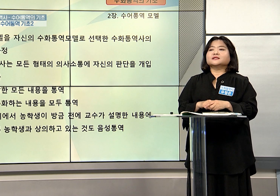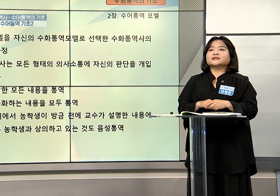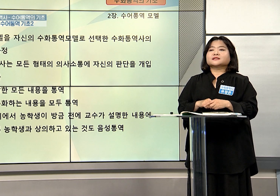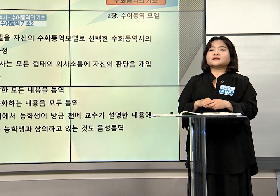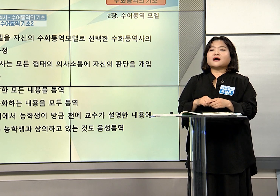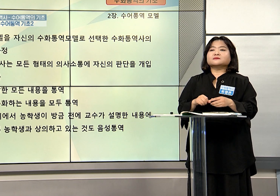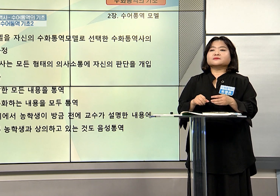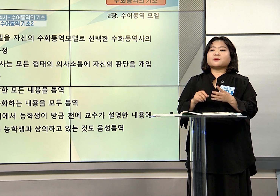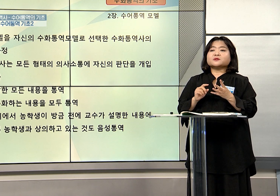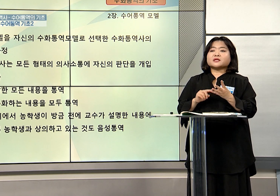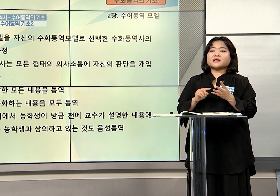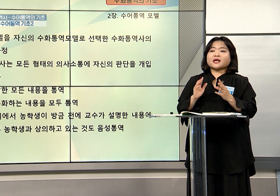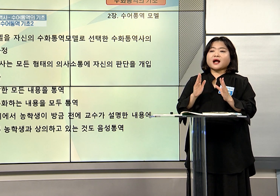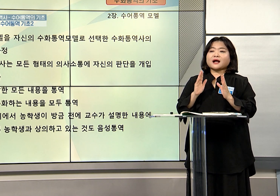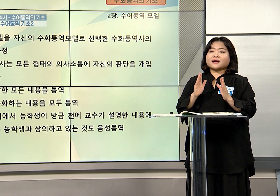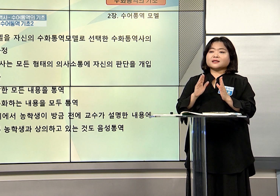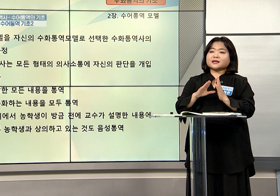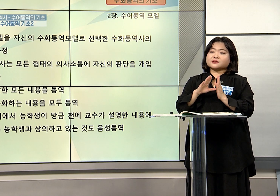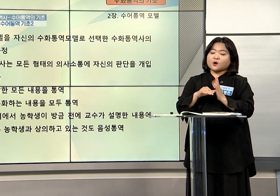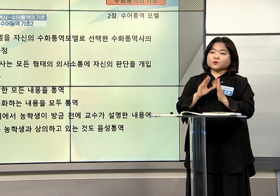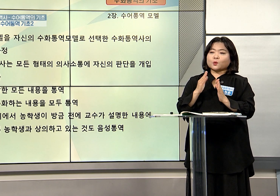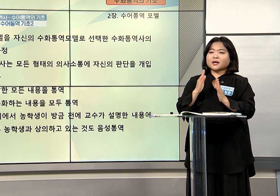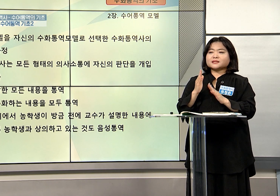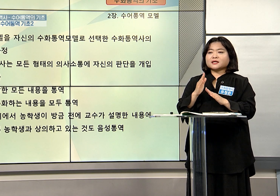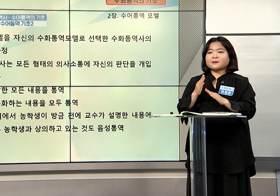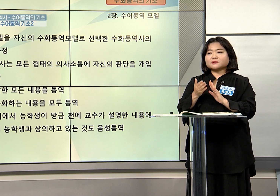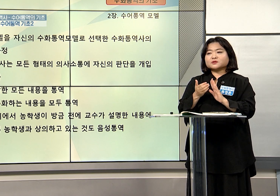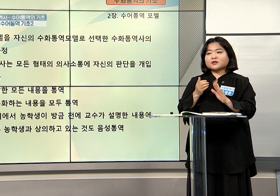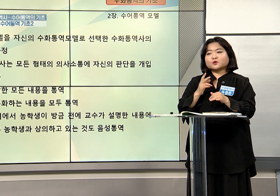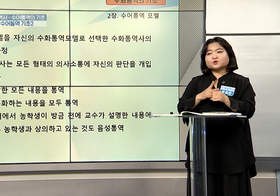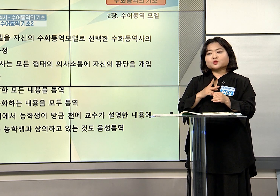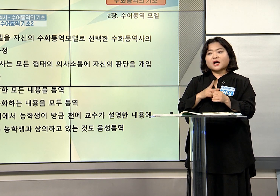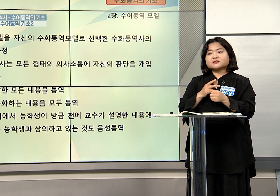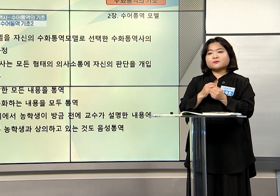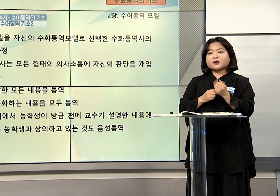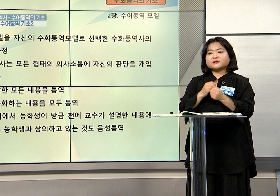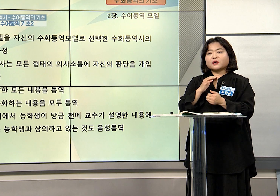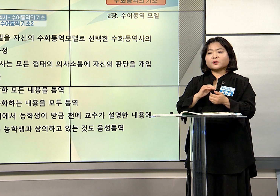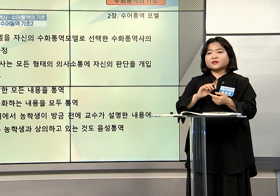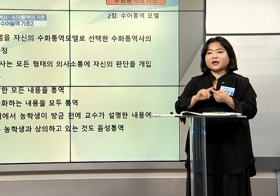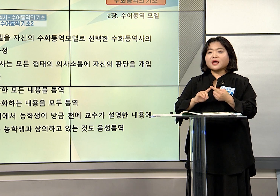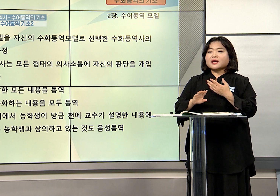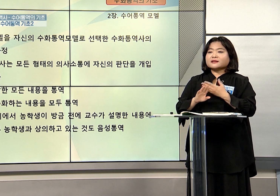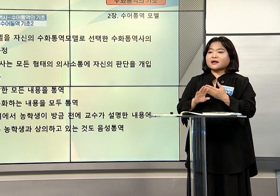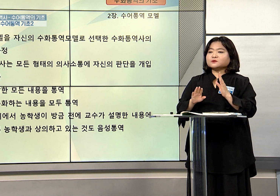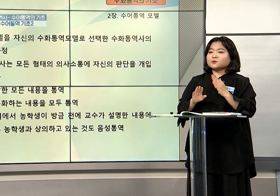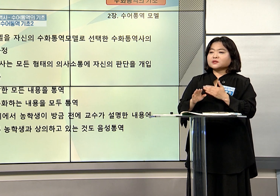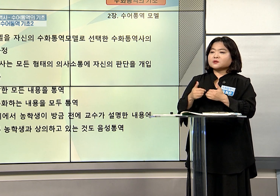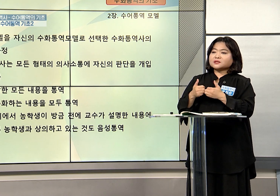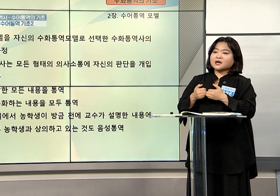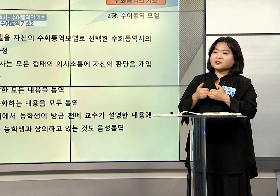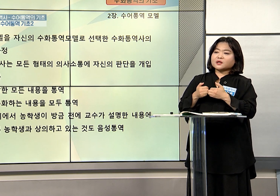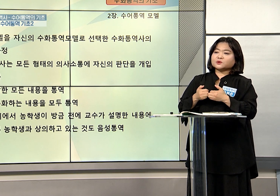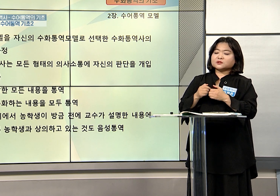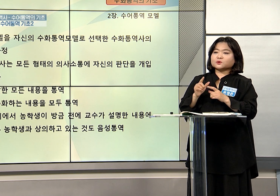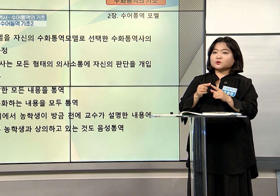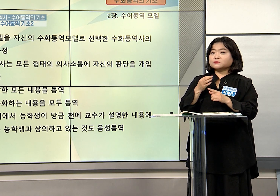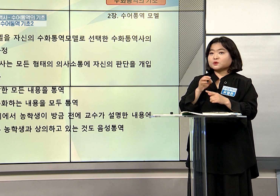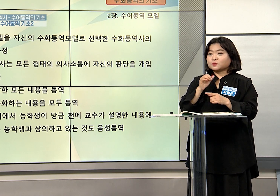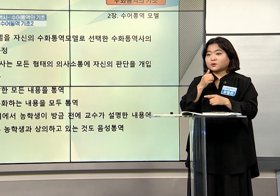그 다음 네 번째, 대학 강의에서 농학생이 방금 전에 교수가 설명한 내용에 대해 다른 농학생과 상의하고 있는 것도 음성 통역을